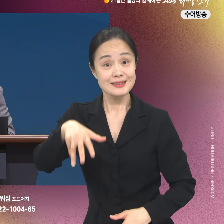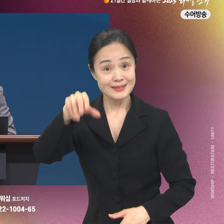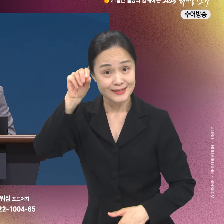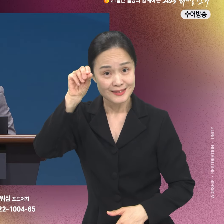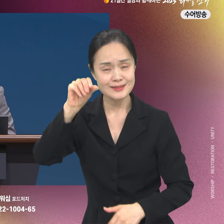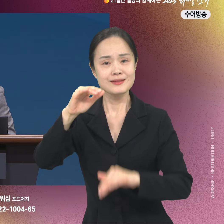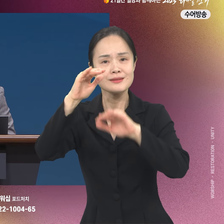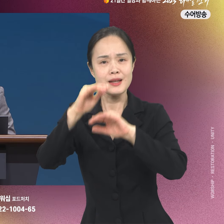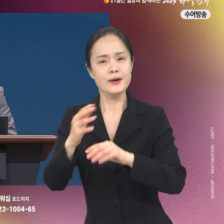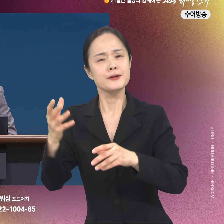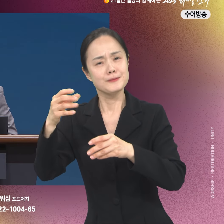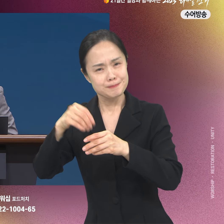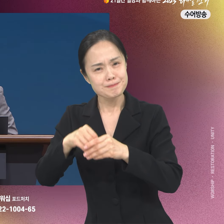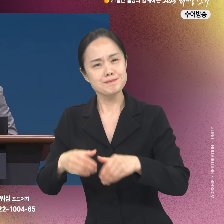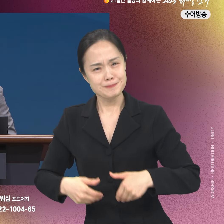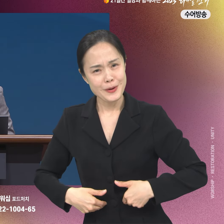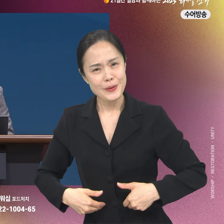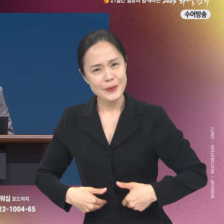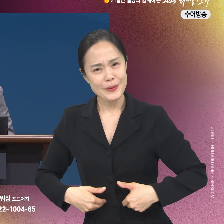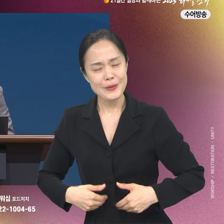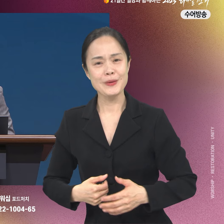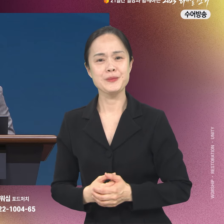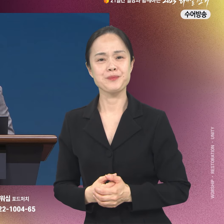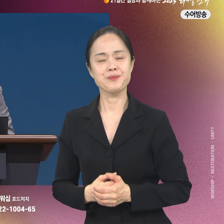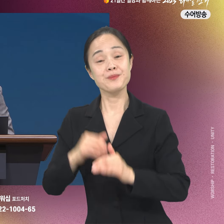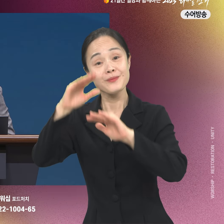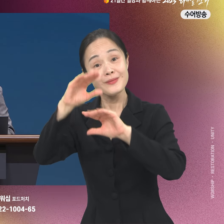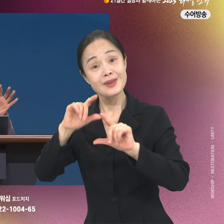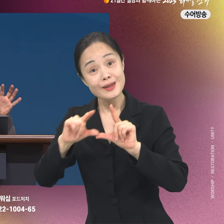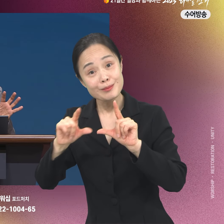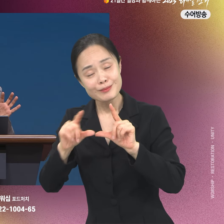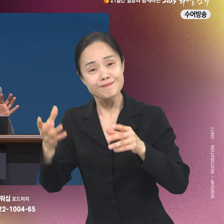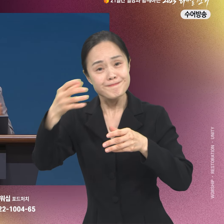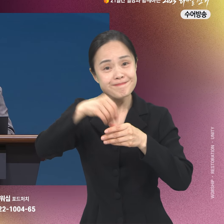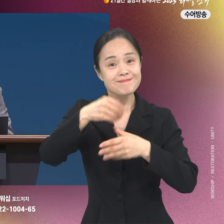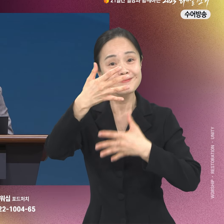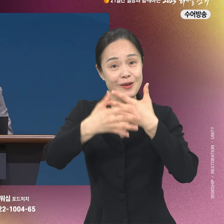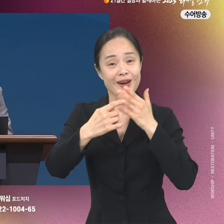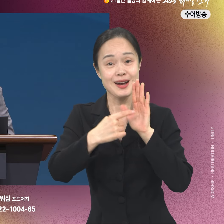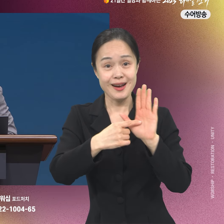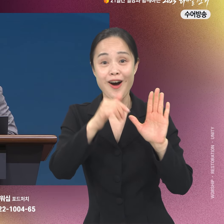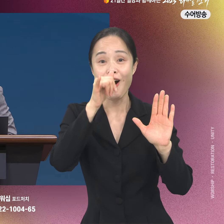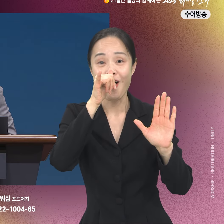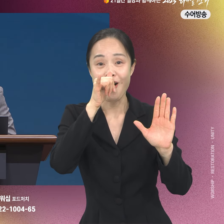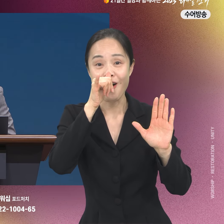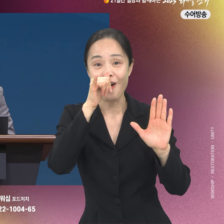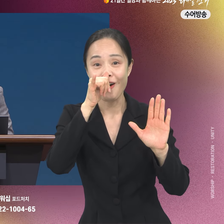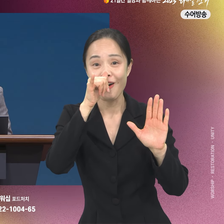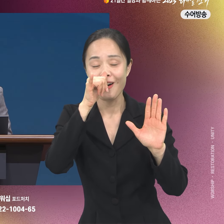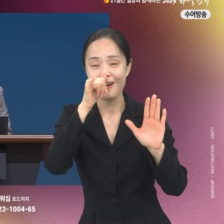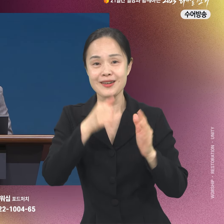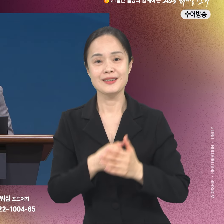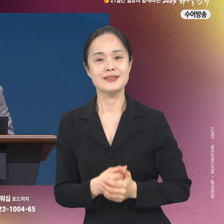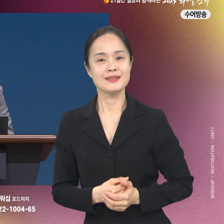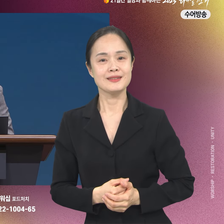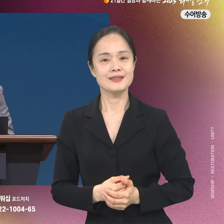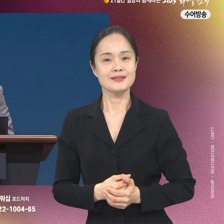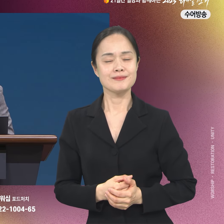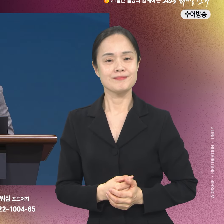때문에 영화의 묘사를 합니다. 그런데 그 두 파트를 제가 시나리오를